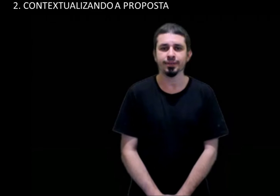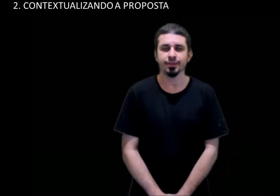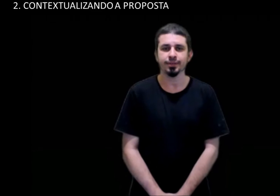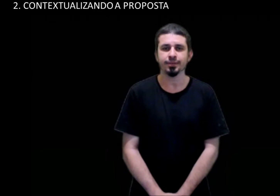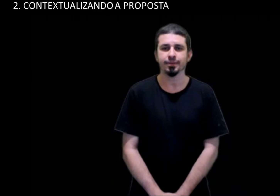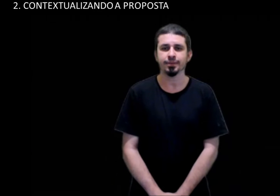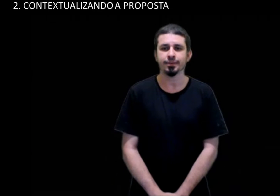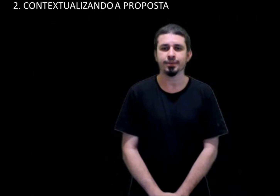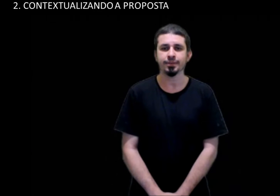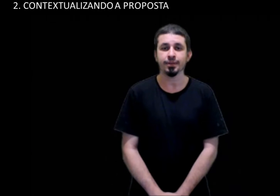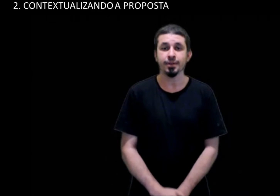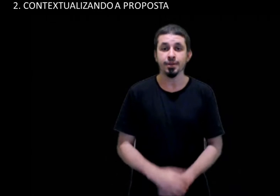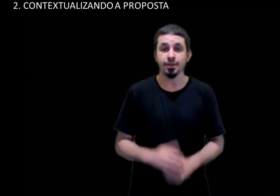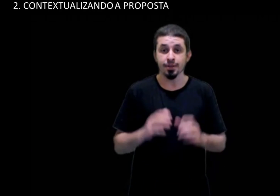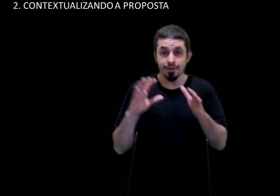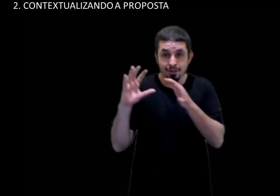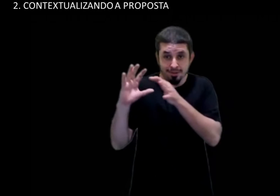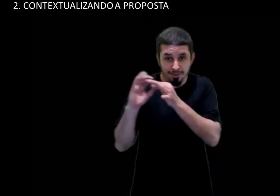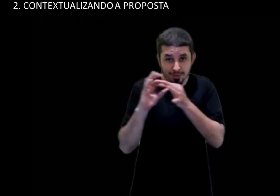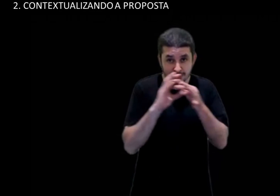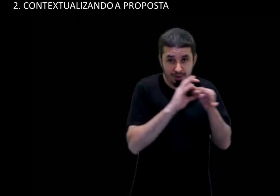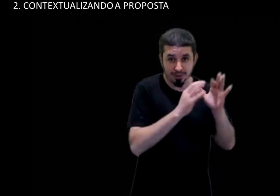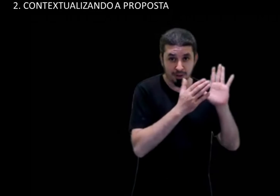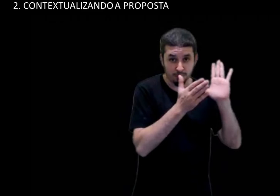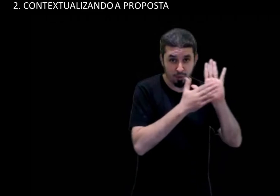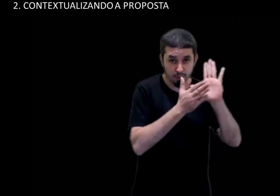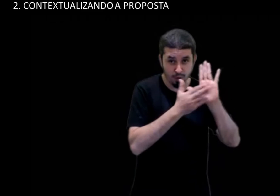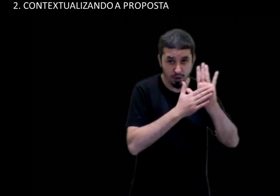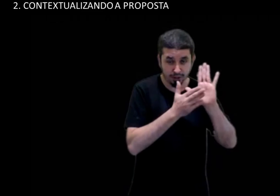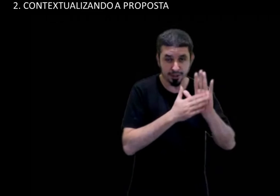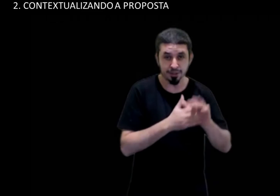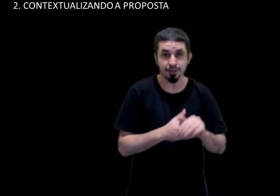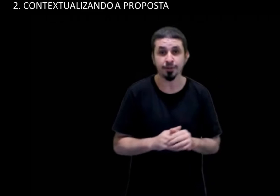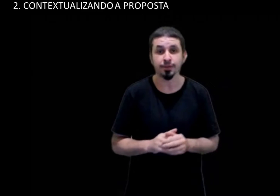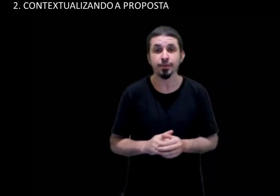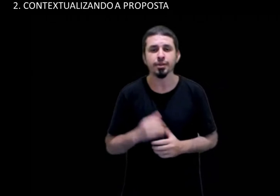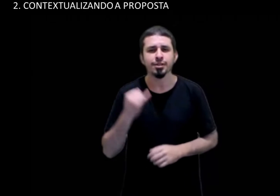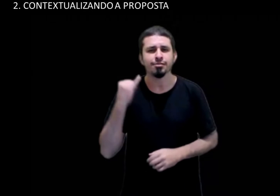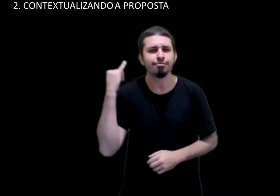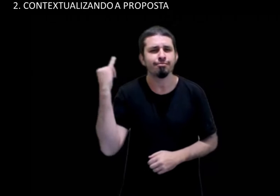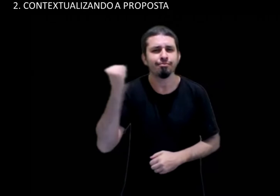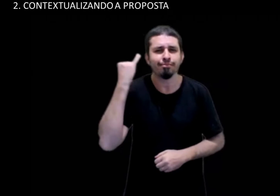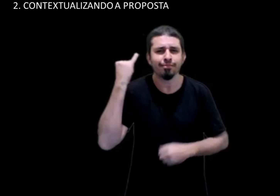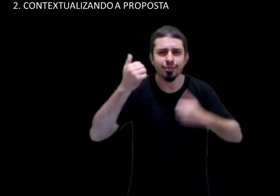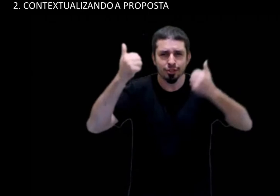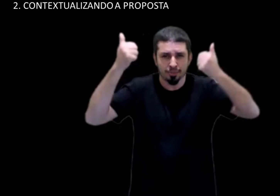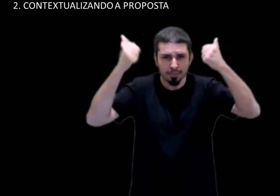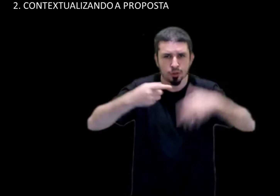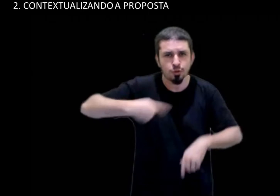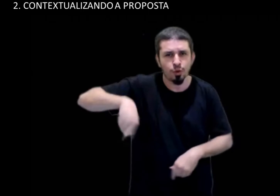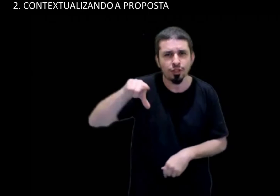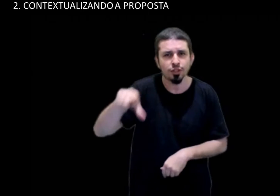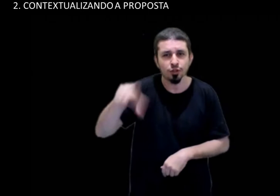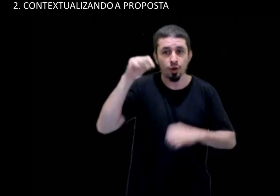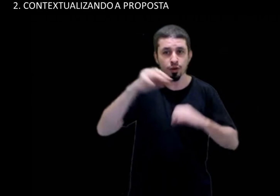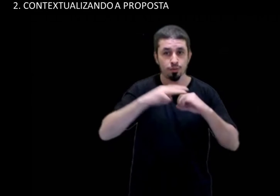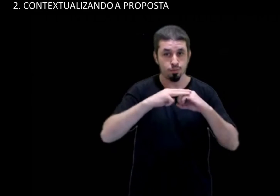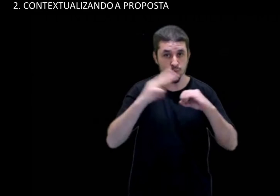Tópico 2. Contextualizando a proposta. É importante salientar que a escolha do Windows Movie Maker